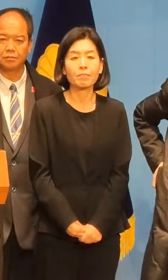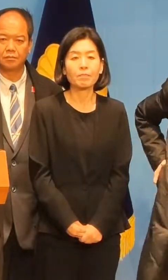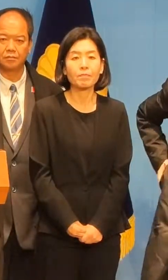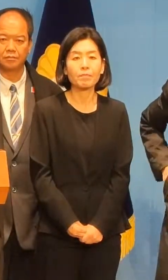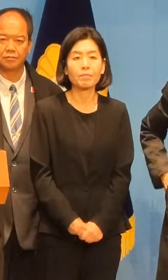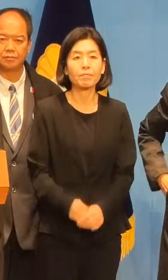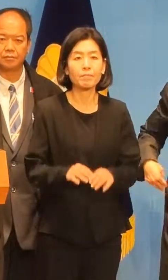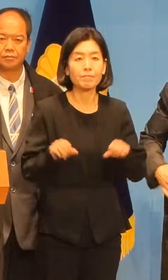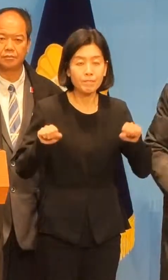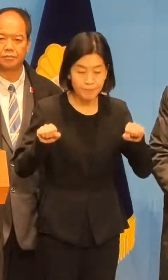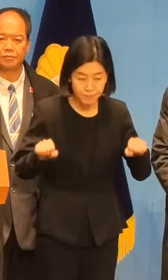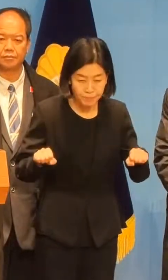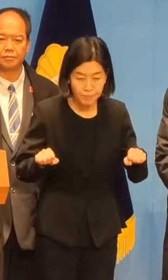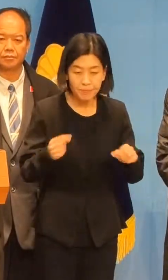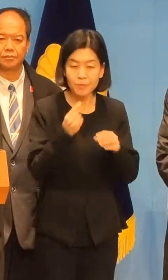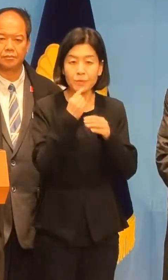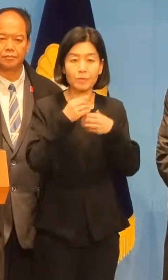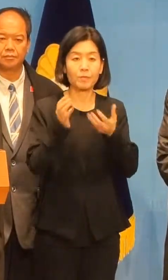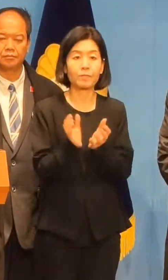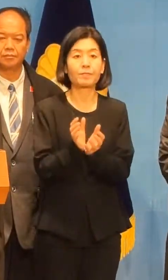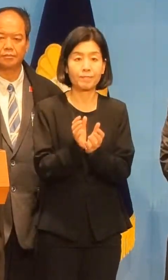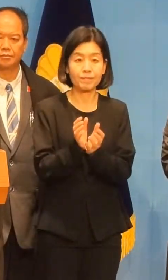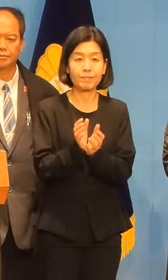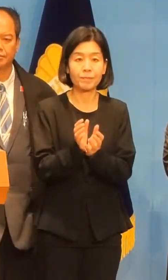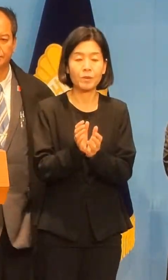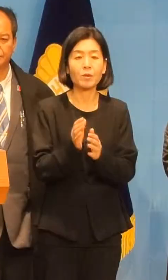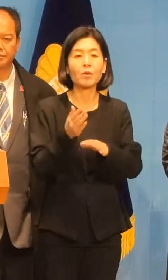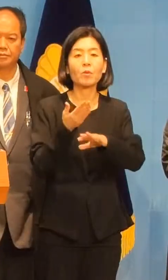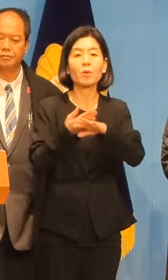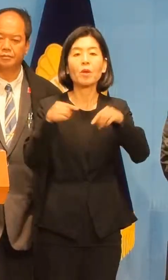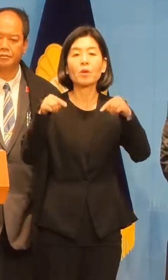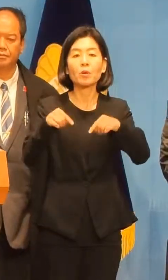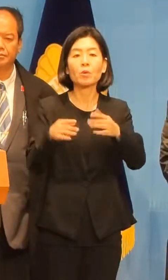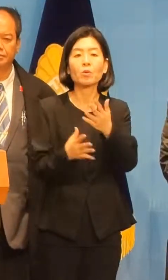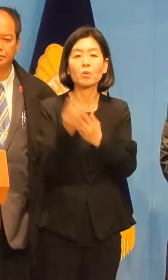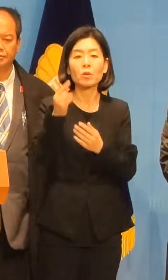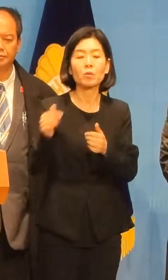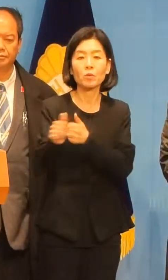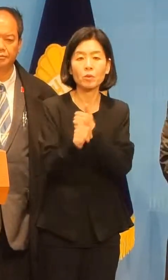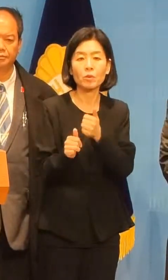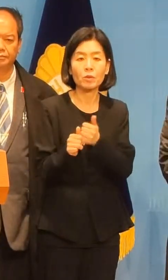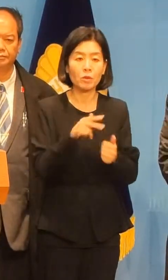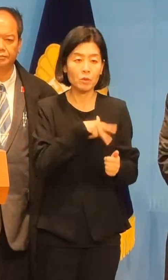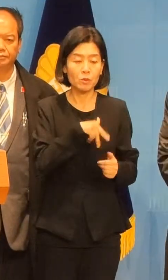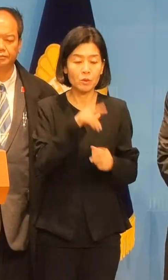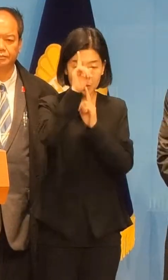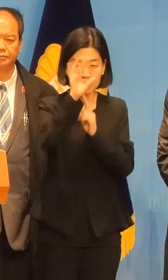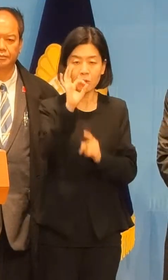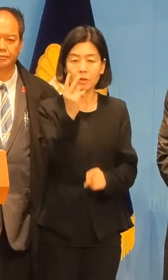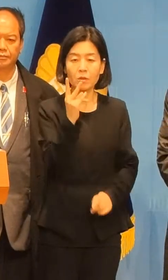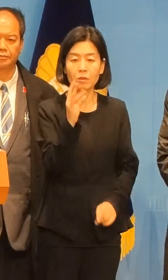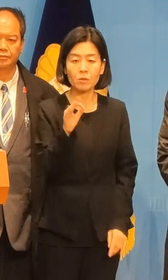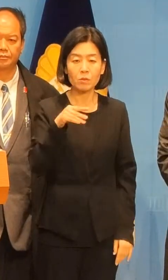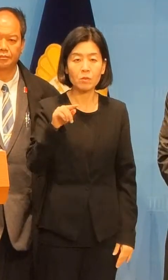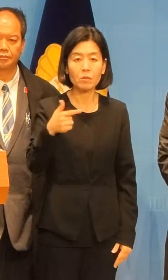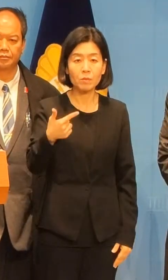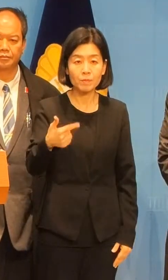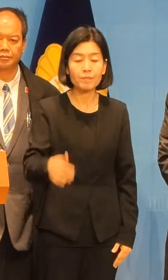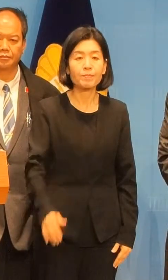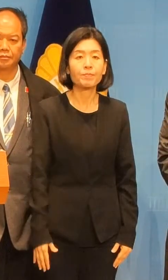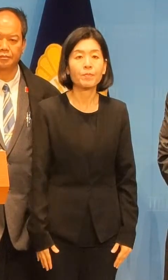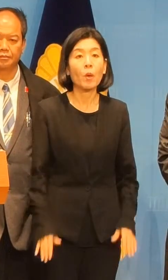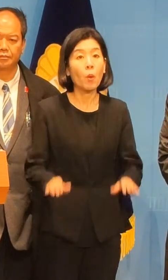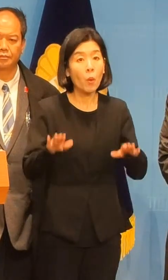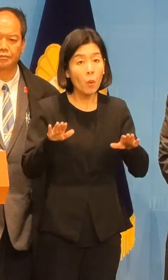예, 안녕하십니까. 더불어민주당 외교통일위원회 이용선 의원입니다. 오늘